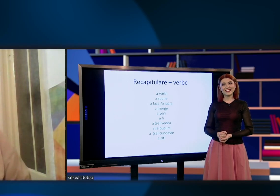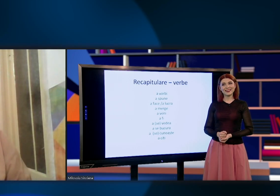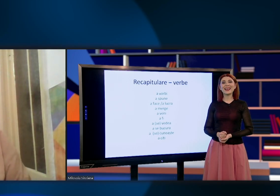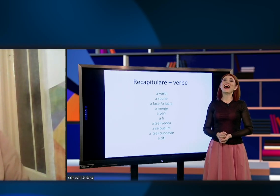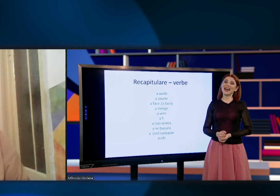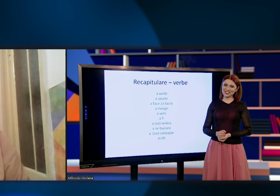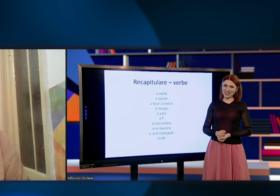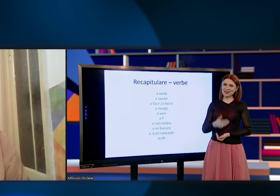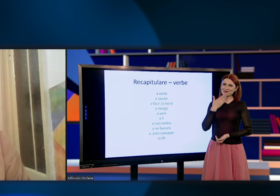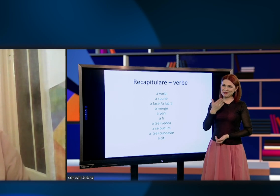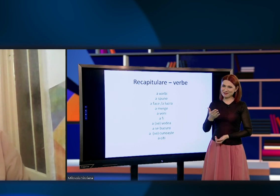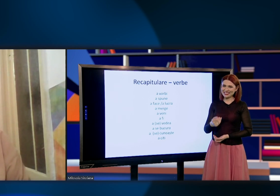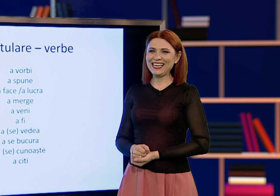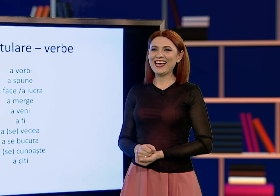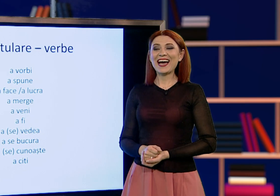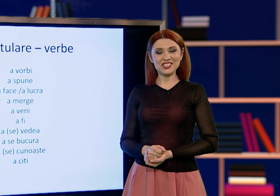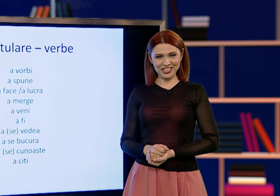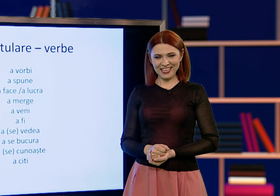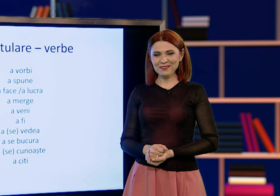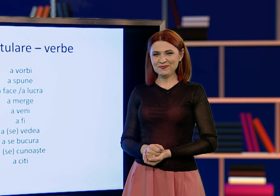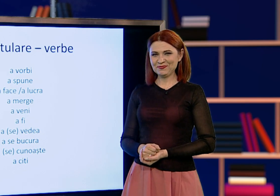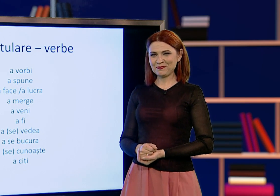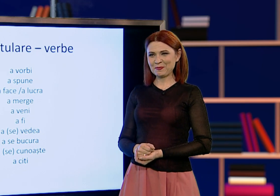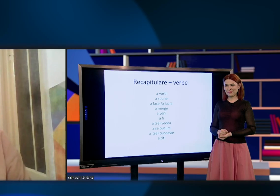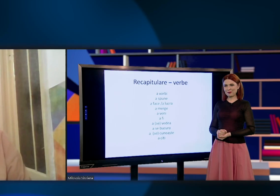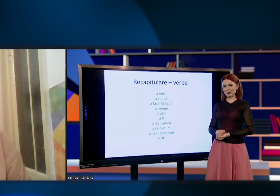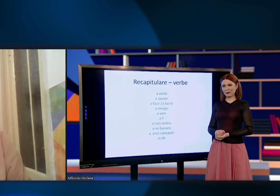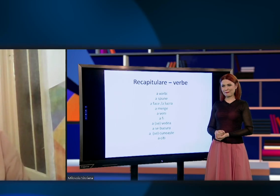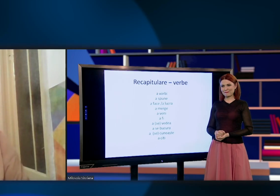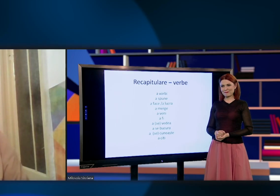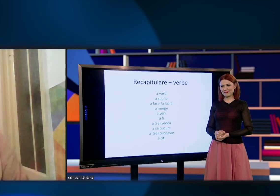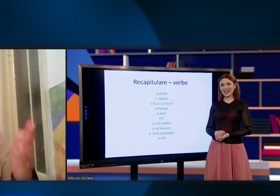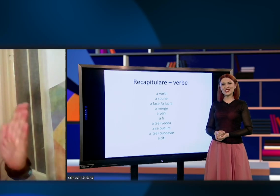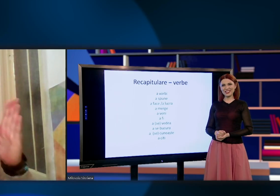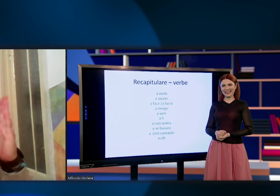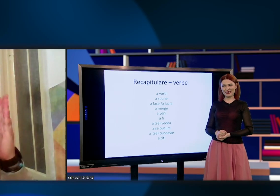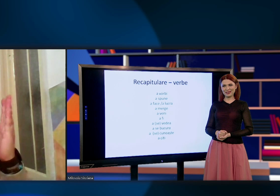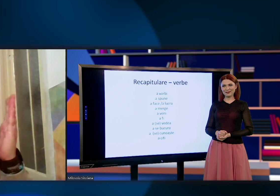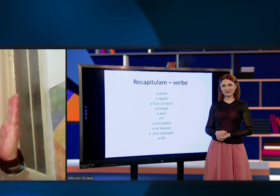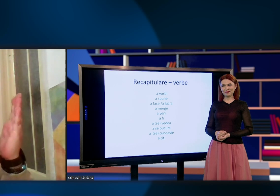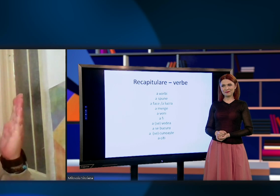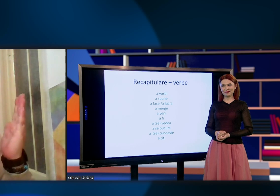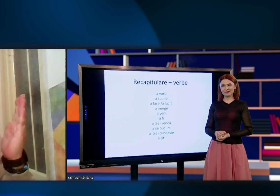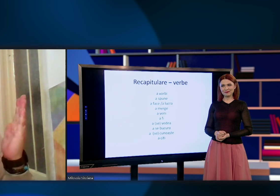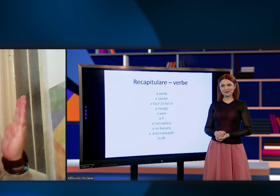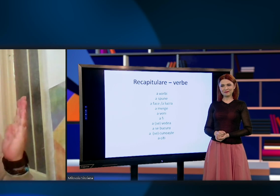așa Mulțumesc a citi a citi Carmen a citi